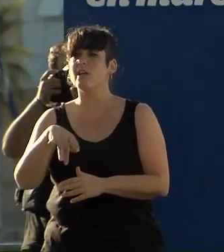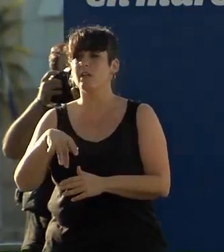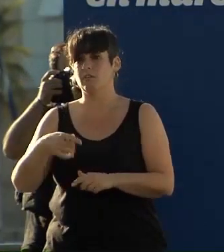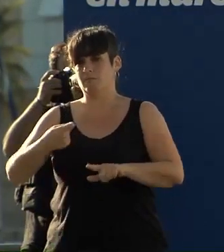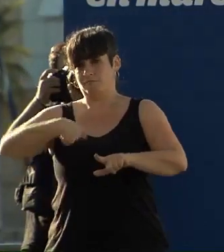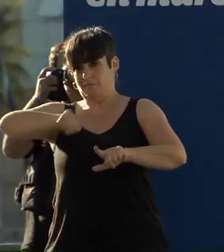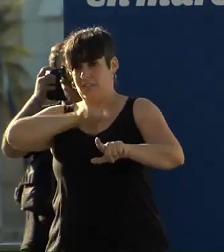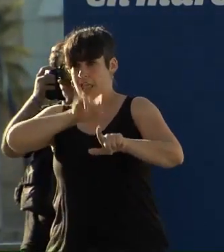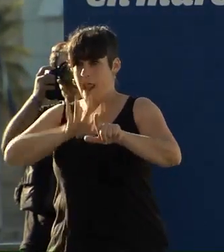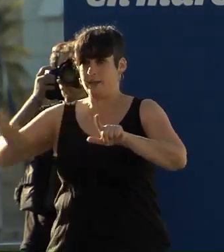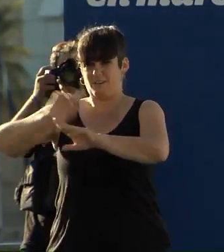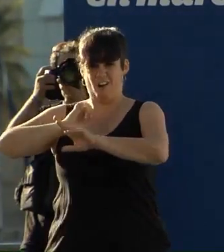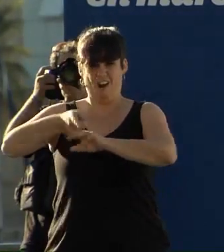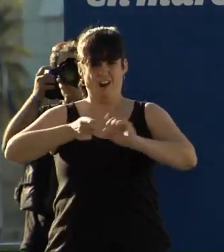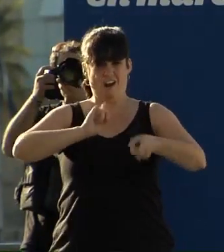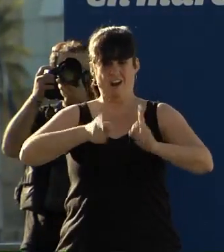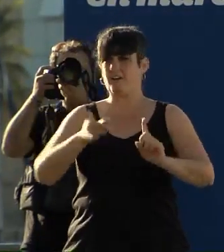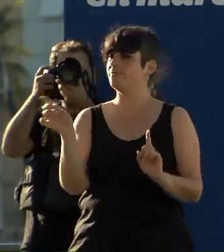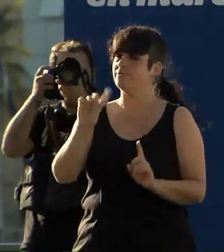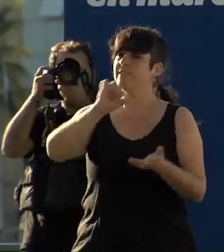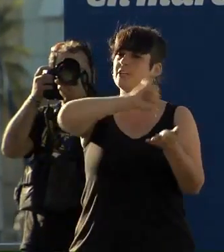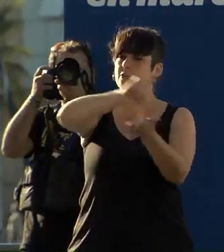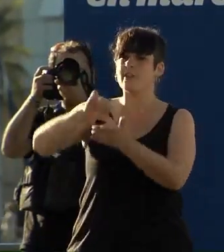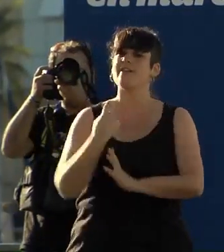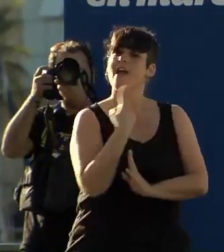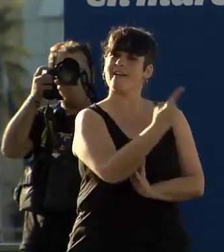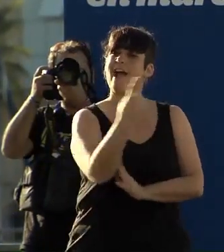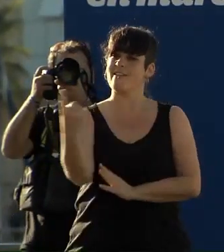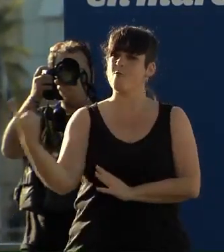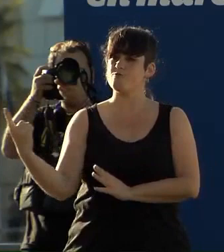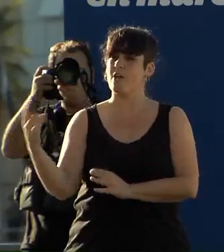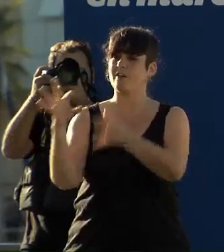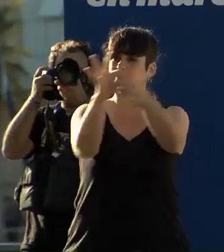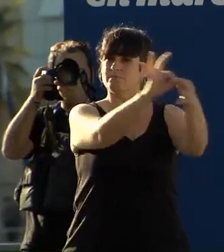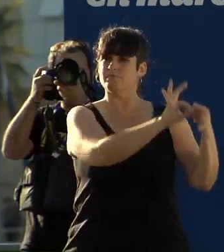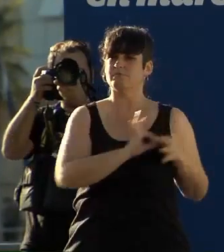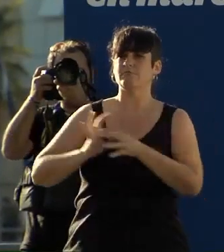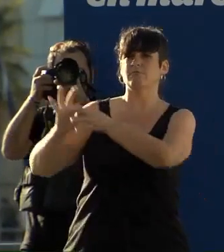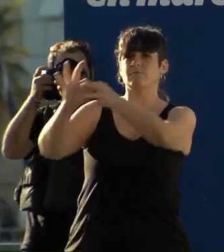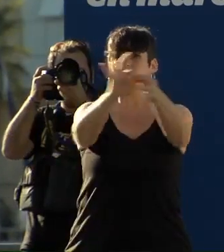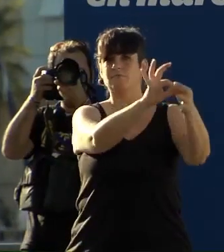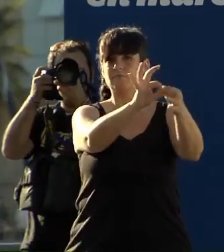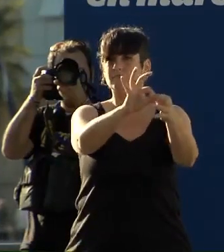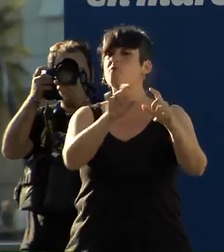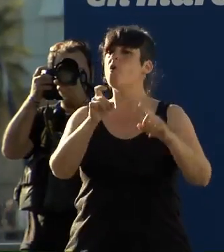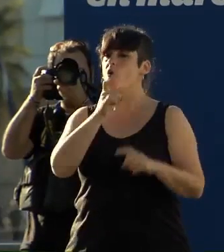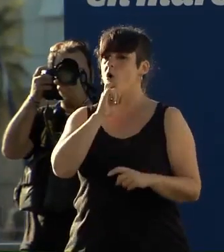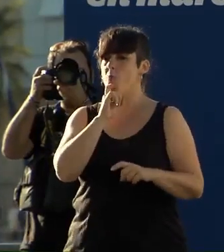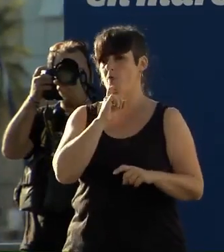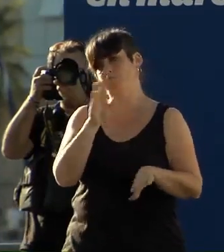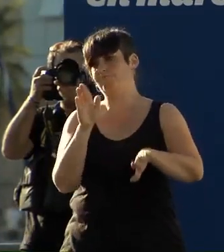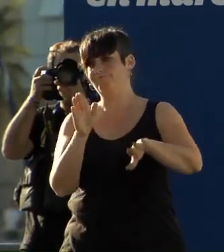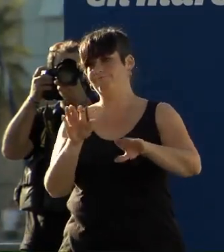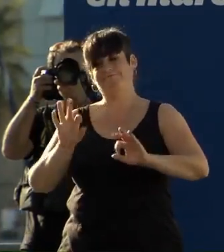senón nas cidadanías que constituen cada un deses povos, en clave, evidentemente, de esquerda social